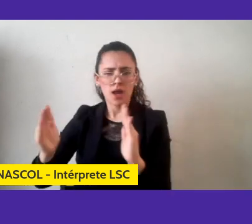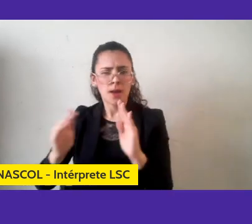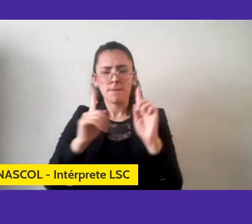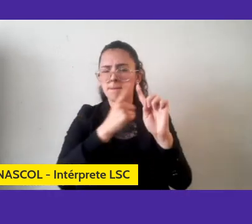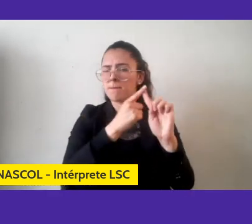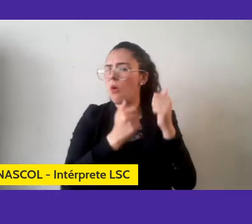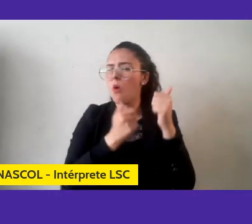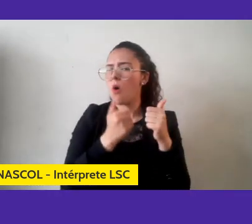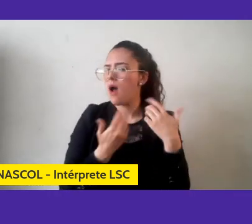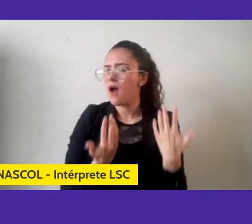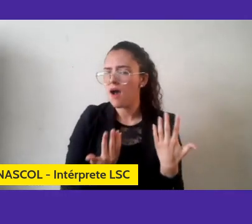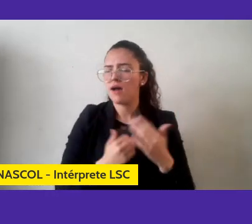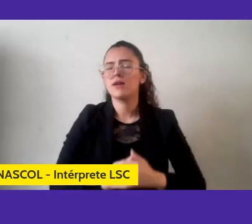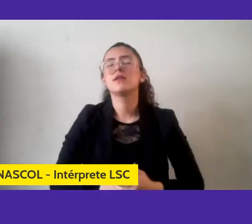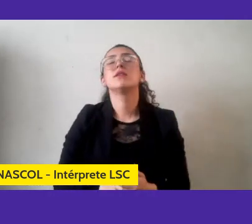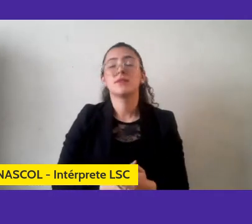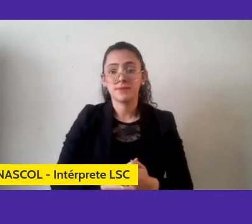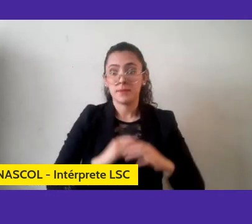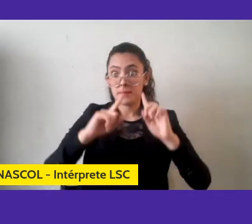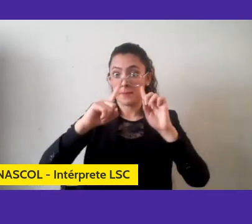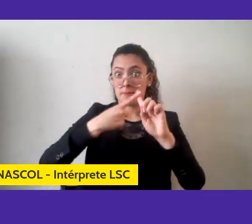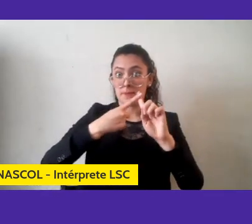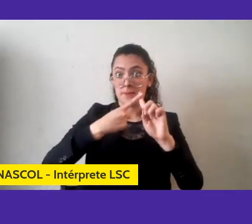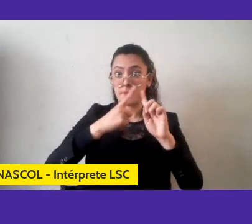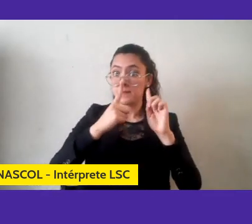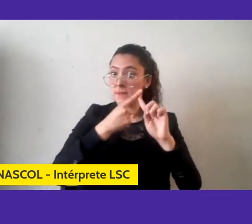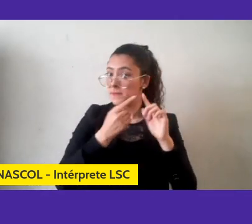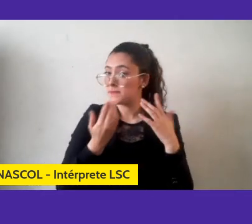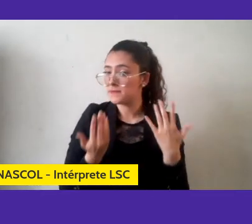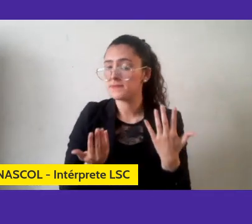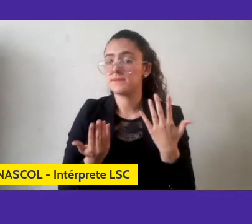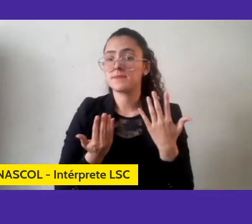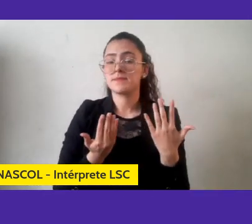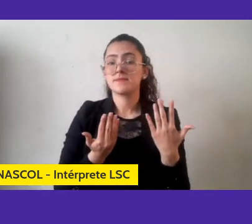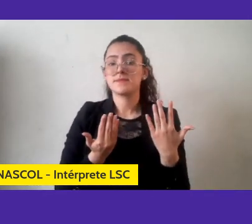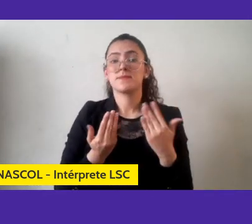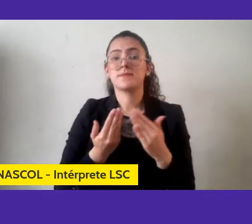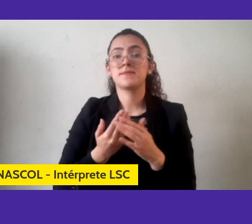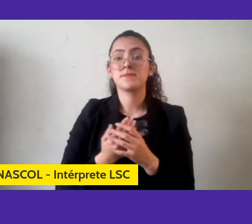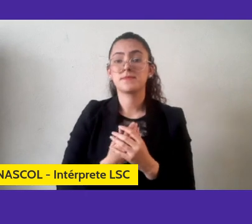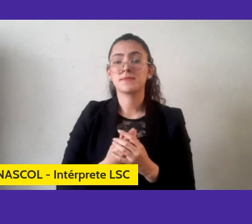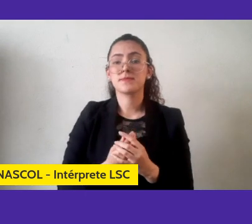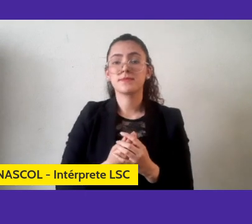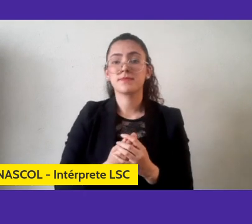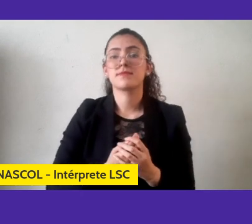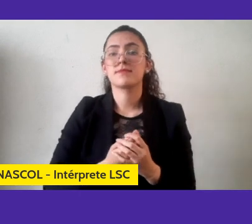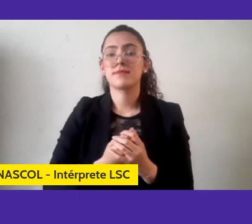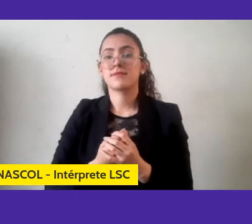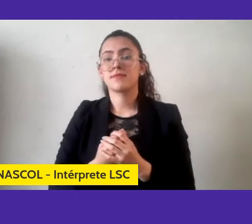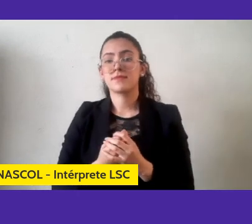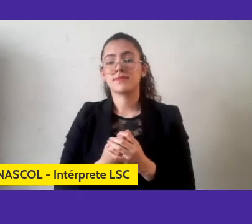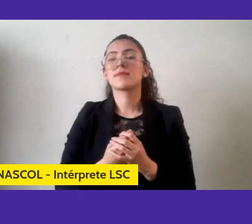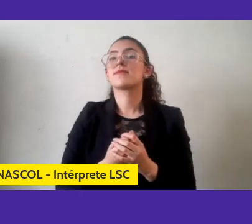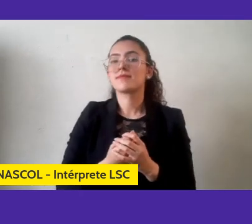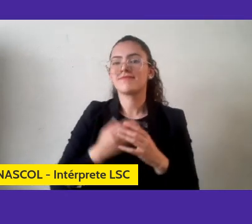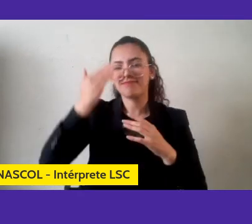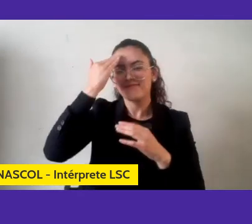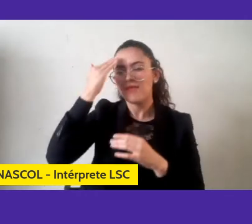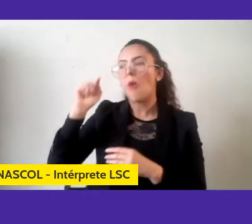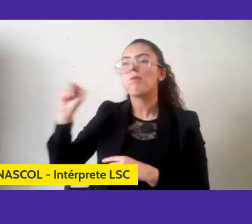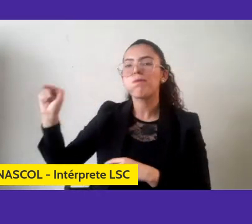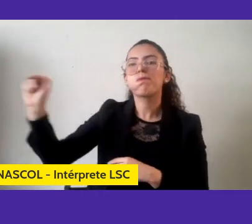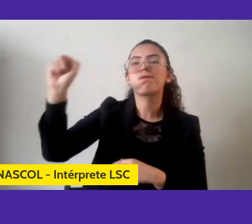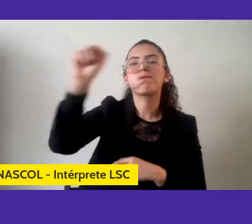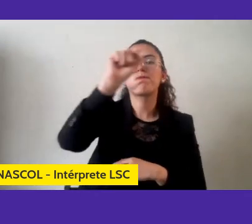es tratar de llevar el proyecto a distintos festivales, a las secciones de lo que